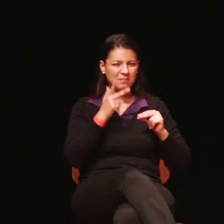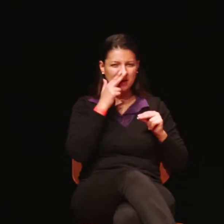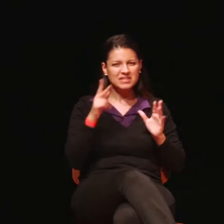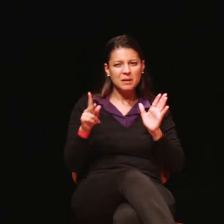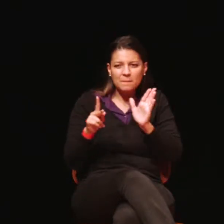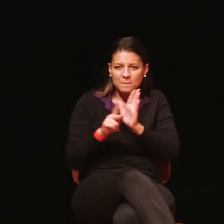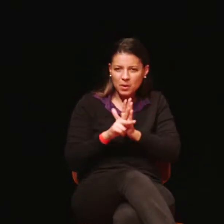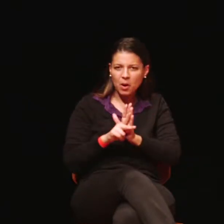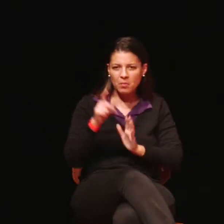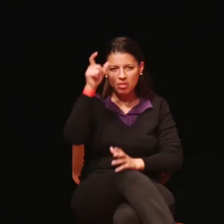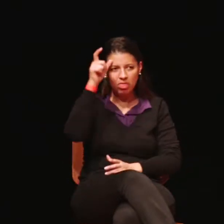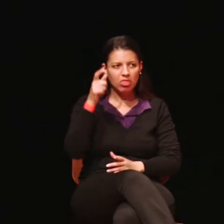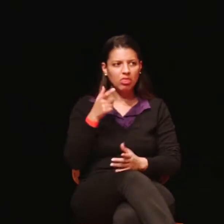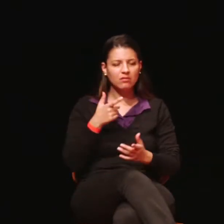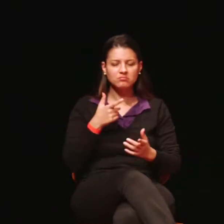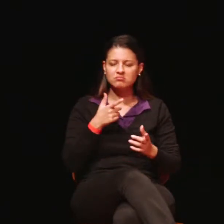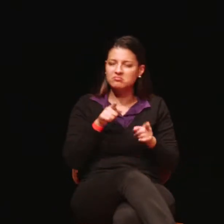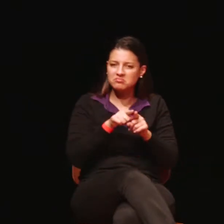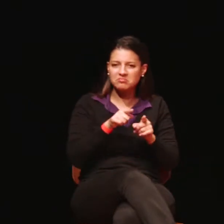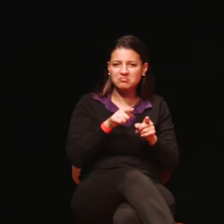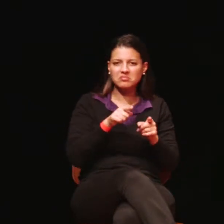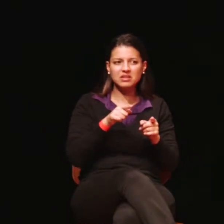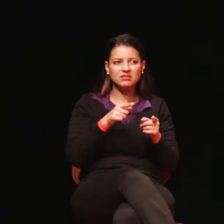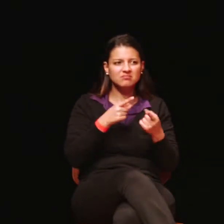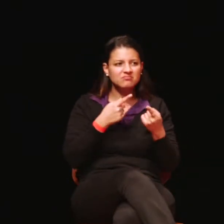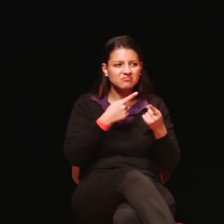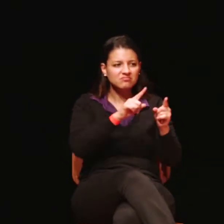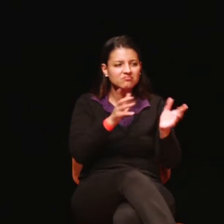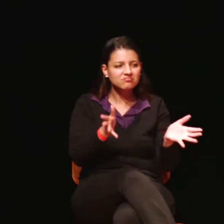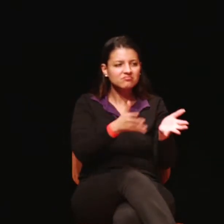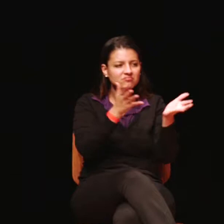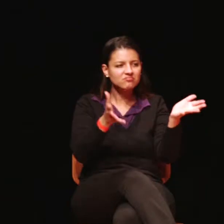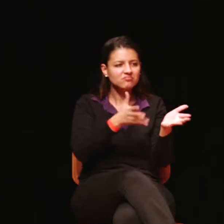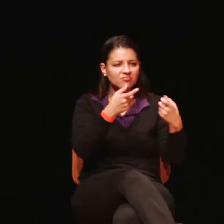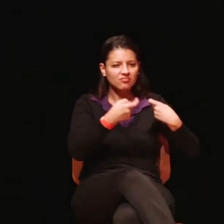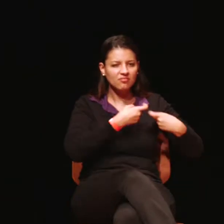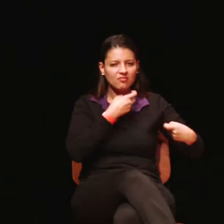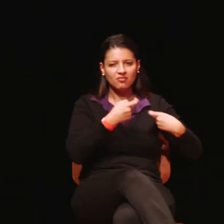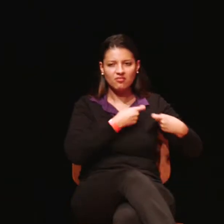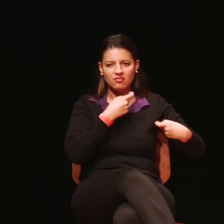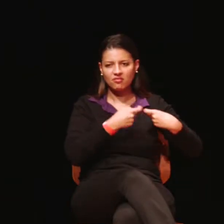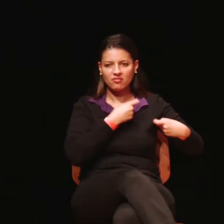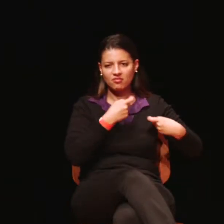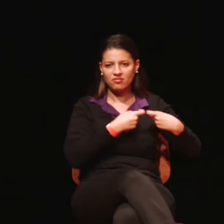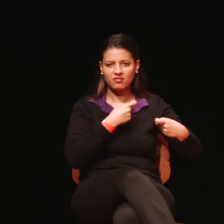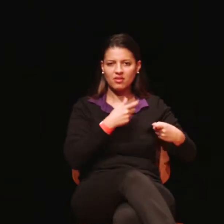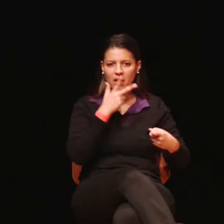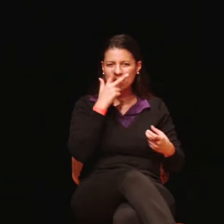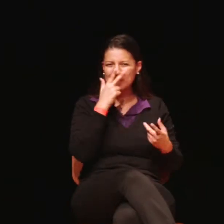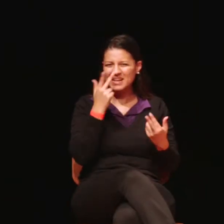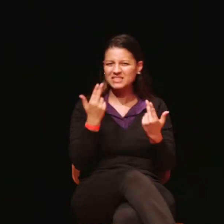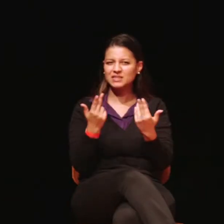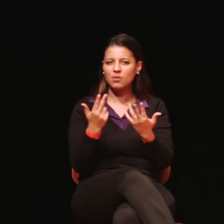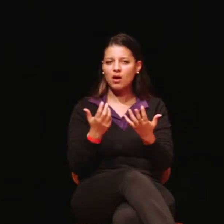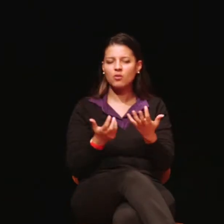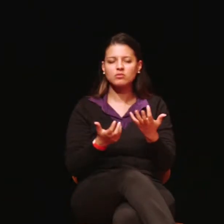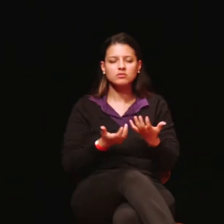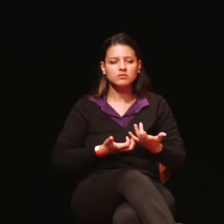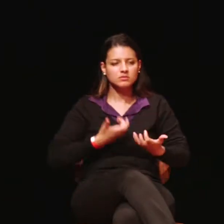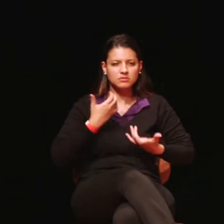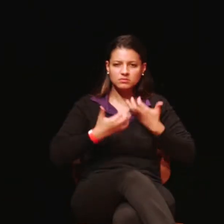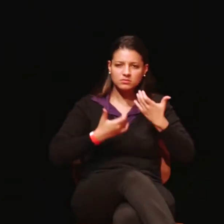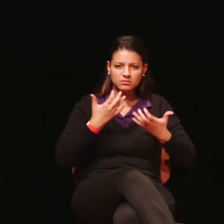Vênus, incentivo à luxúria e lenha com que se fomenta o fogo infernal da